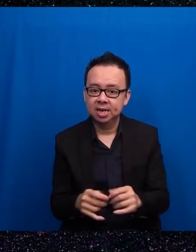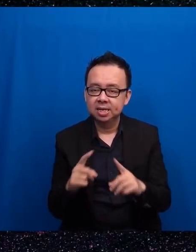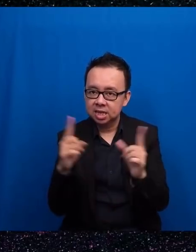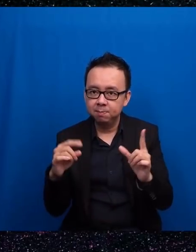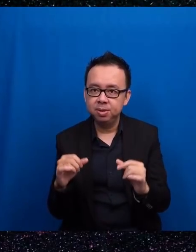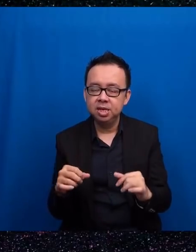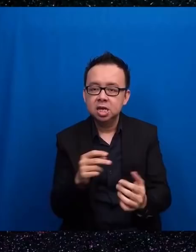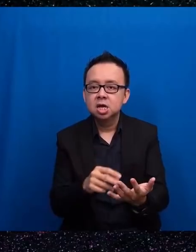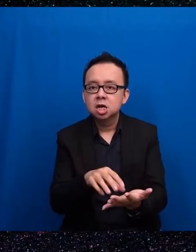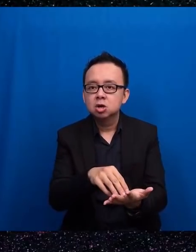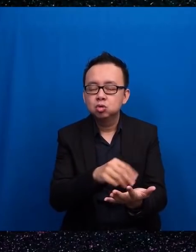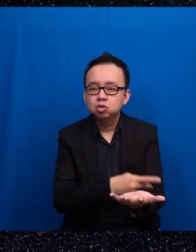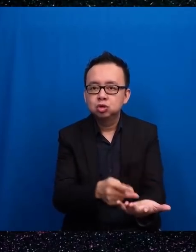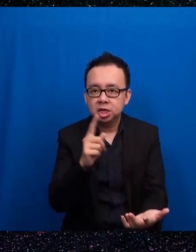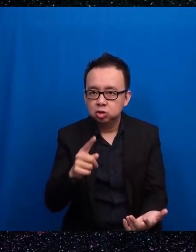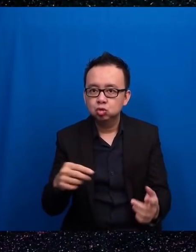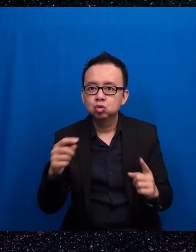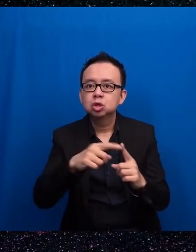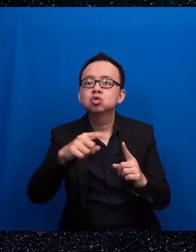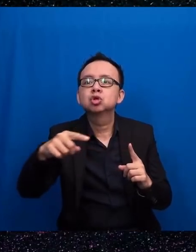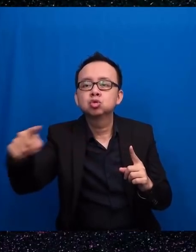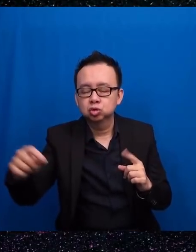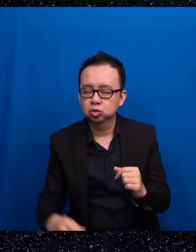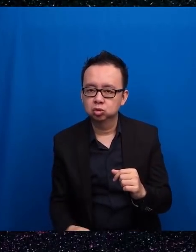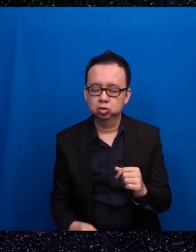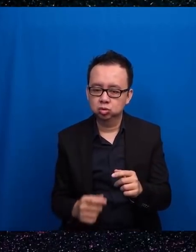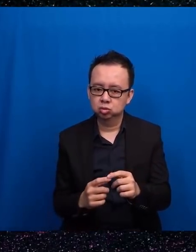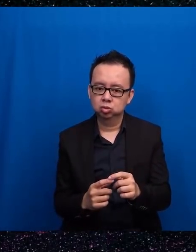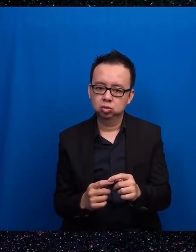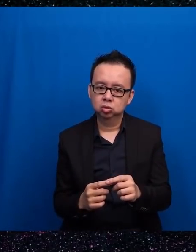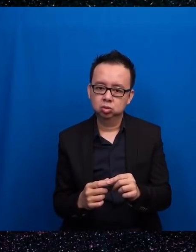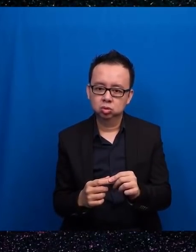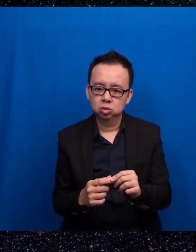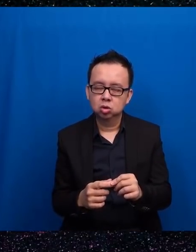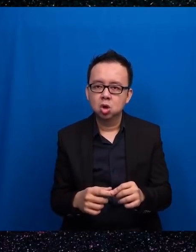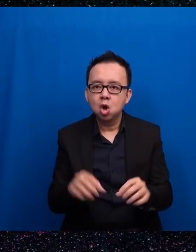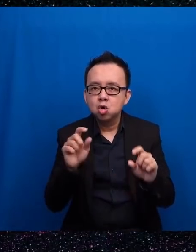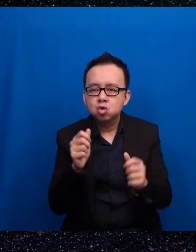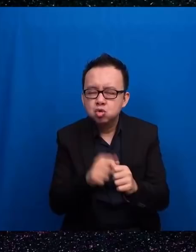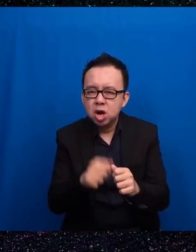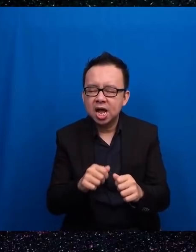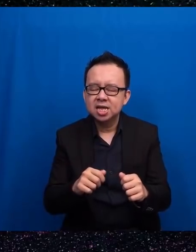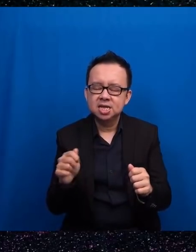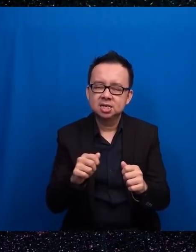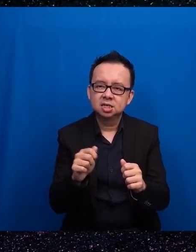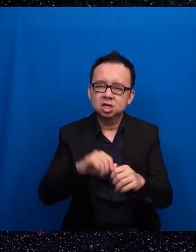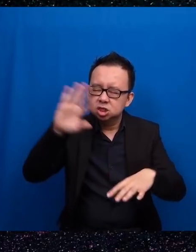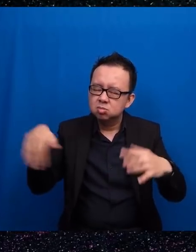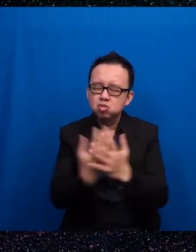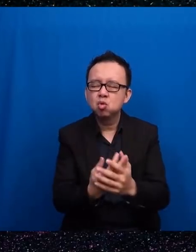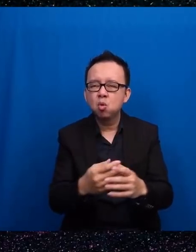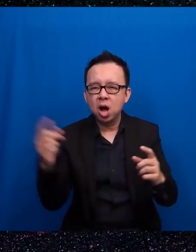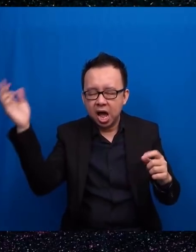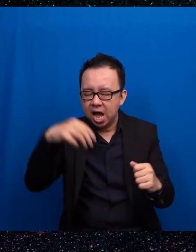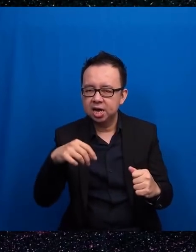continue, nggak bisa setelah doa berkat, lalu habis itu kita sembarangan. Enggak. Tapi gunakan sepanjang hari istirahat, kita